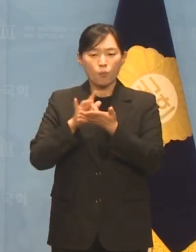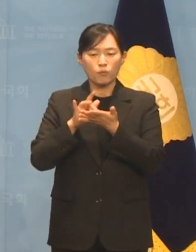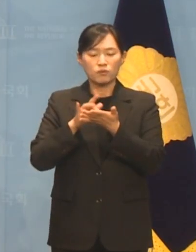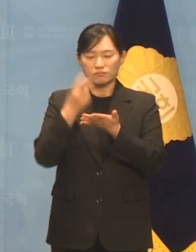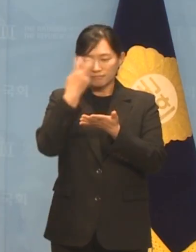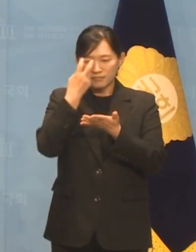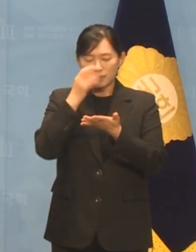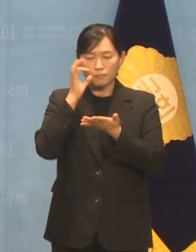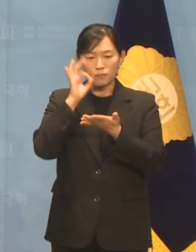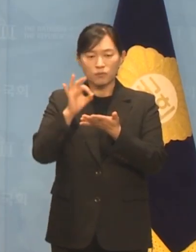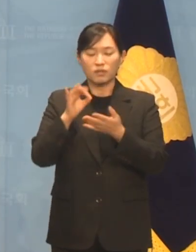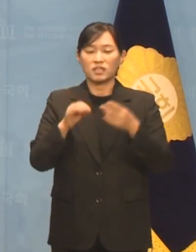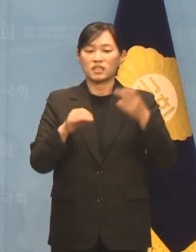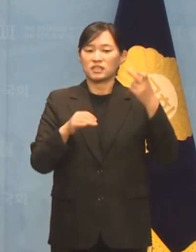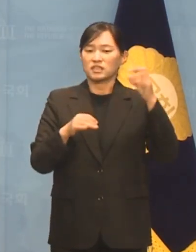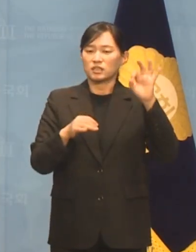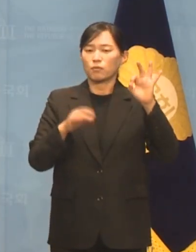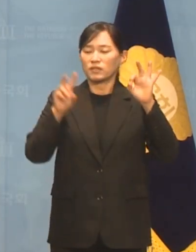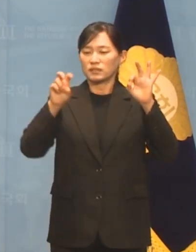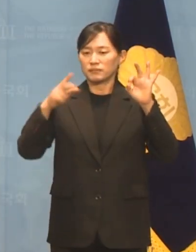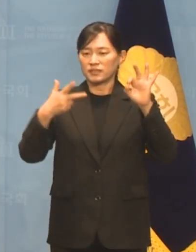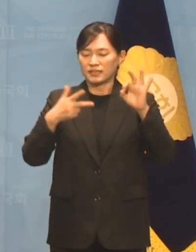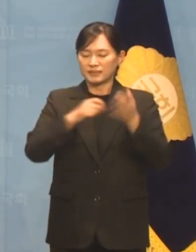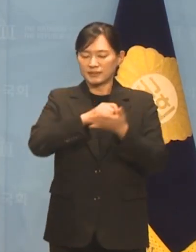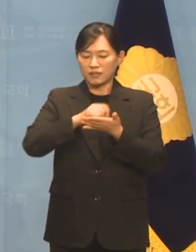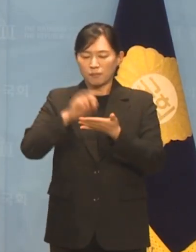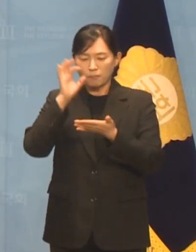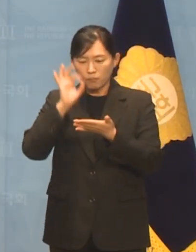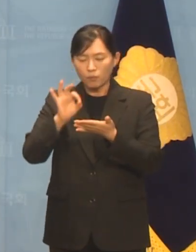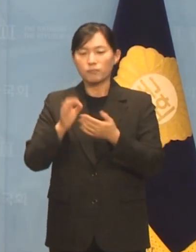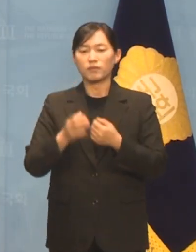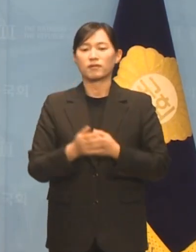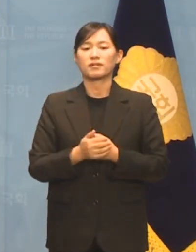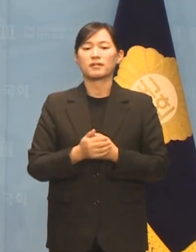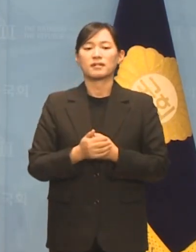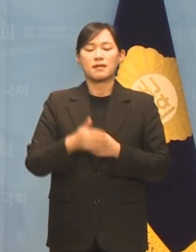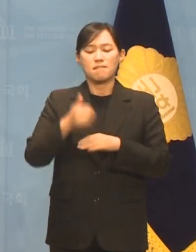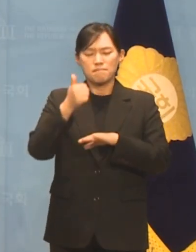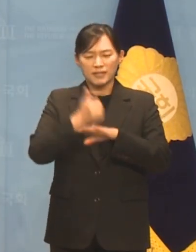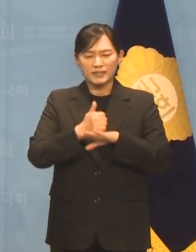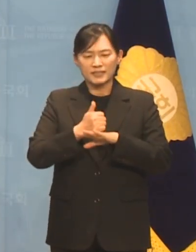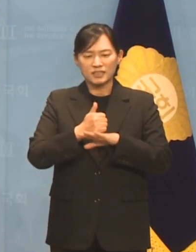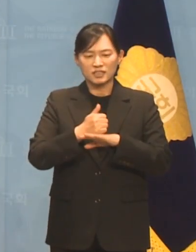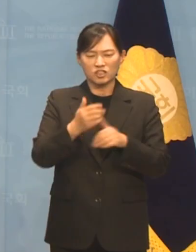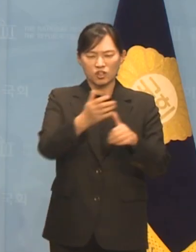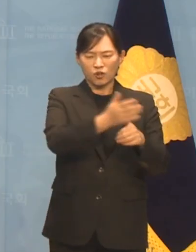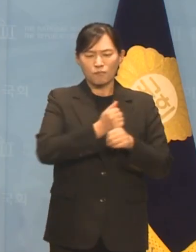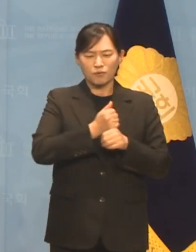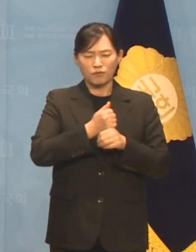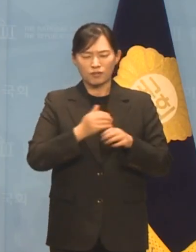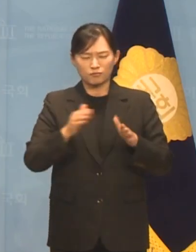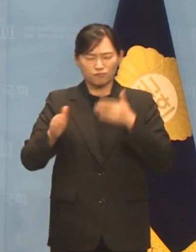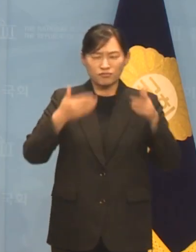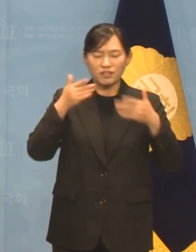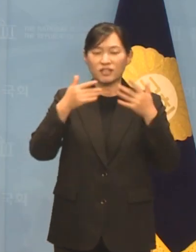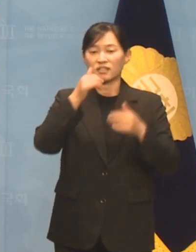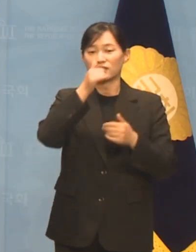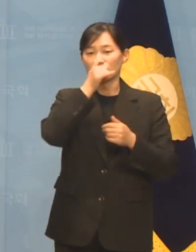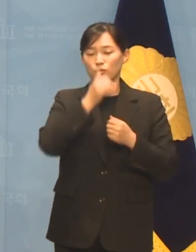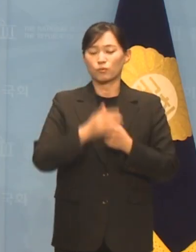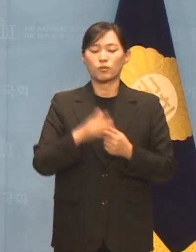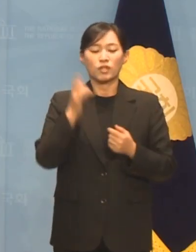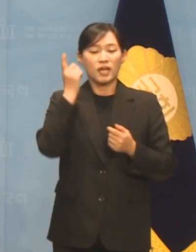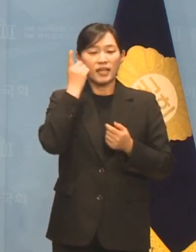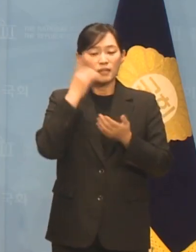포렌식 결과 10월 27일에 작성된 메모에는 포고령 위반 최우선 검거 및 압수수색, 또 휴대폰